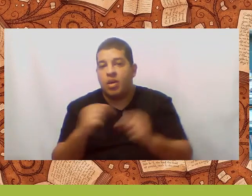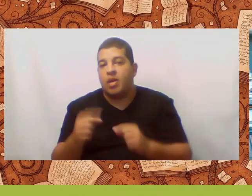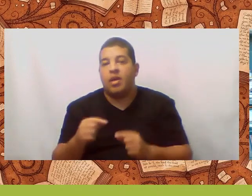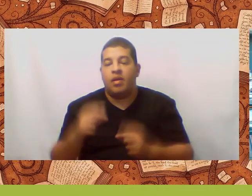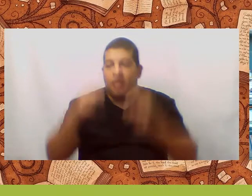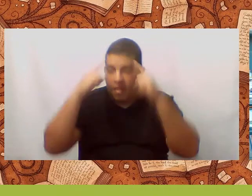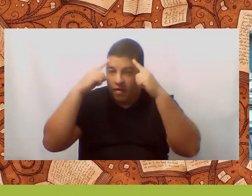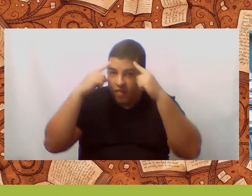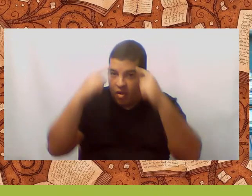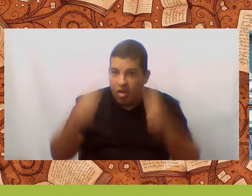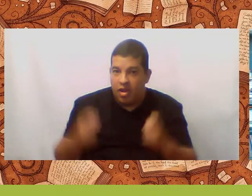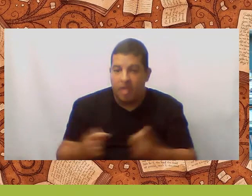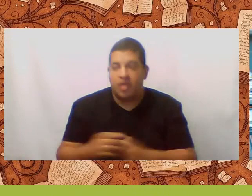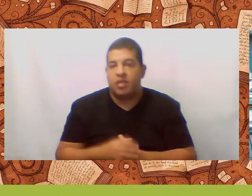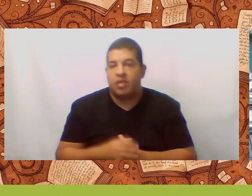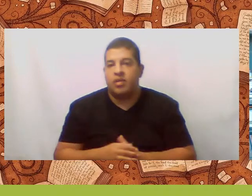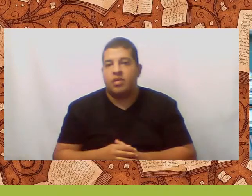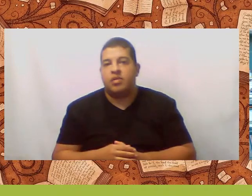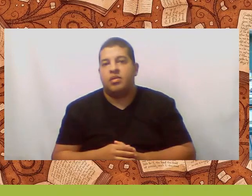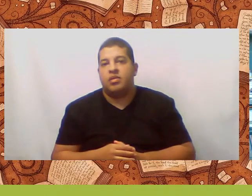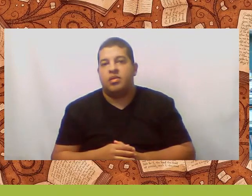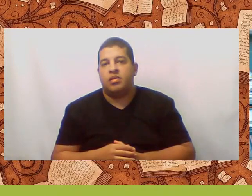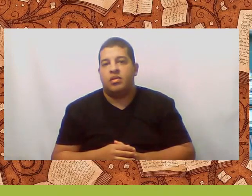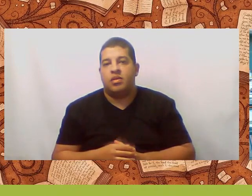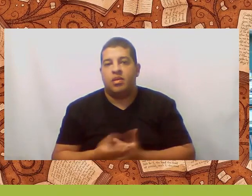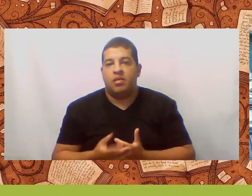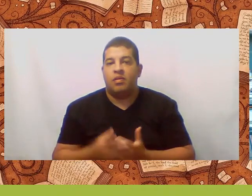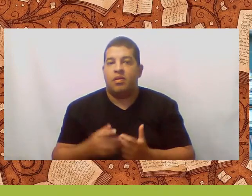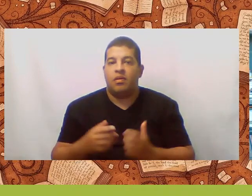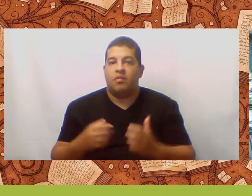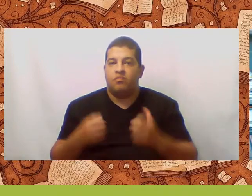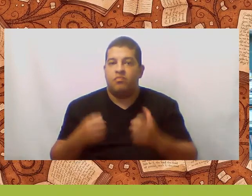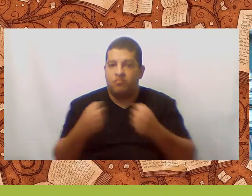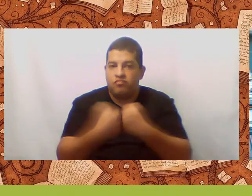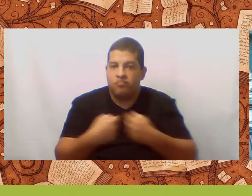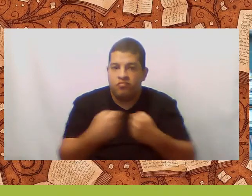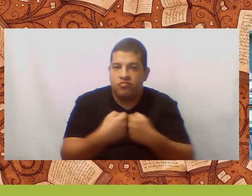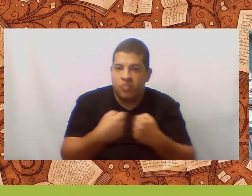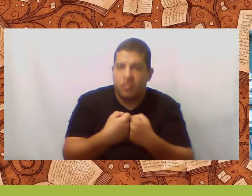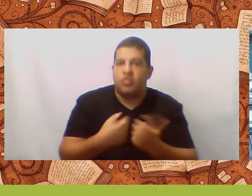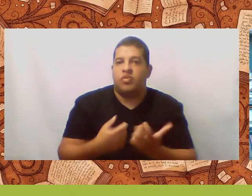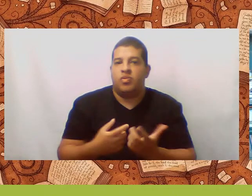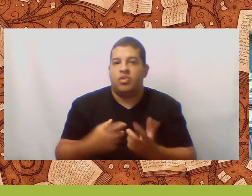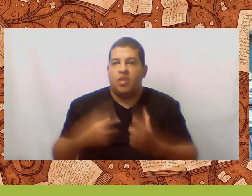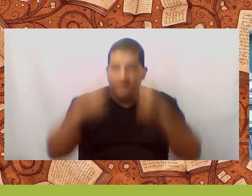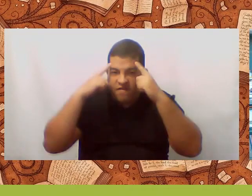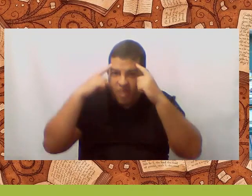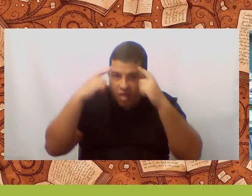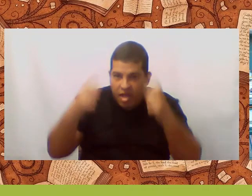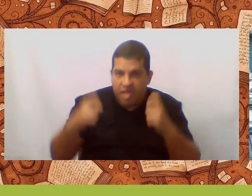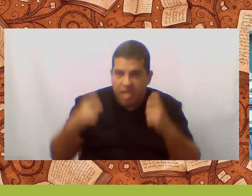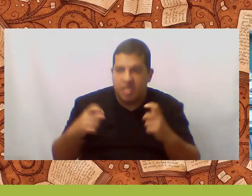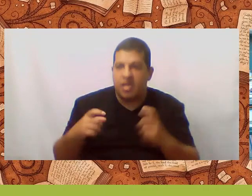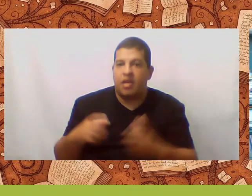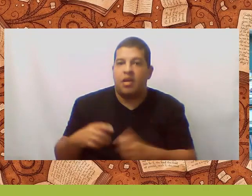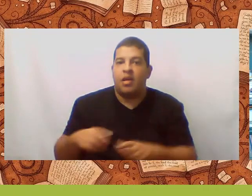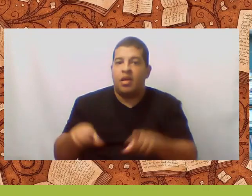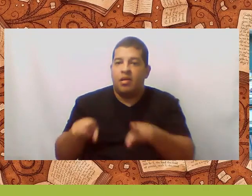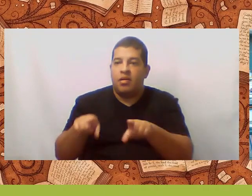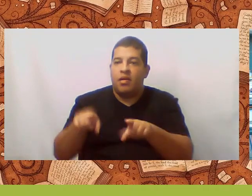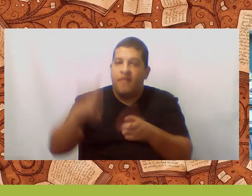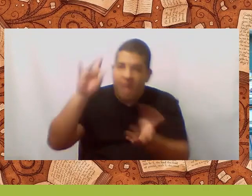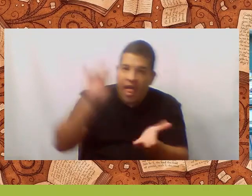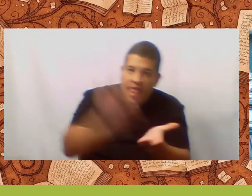a saber, a violência física, né? A violência real e a violência simbólica,